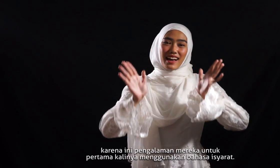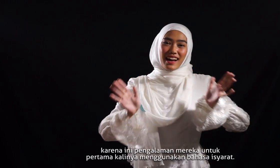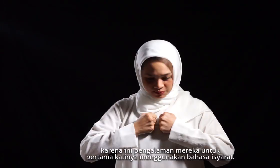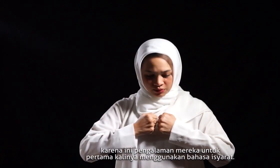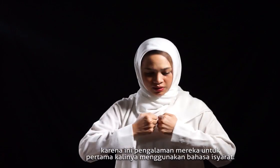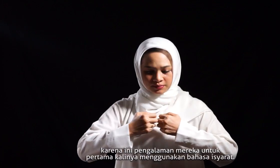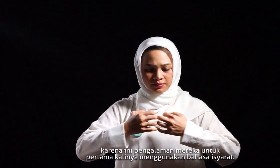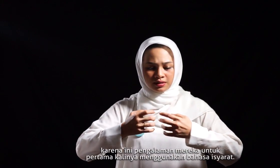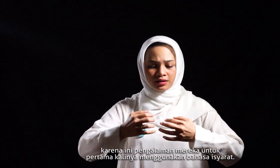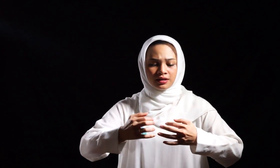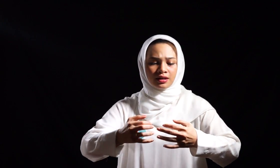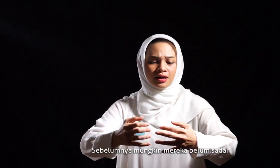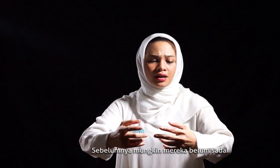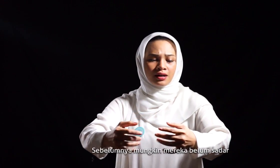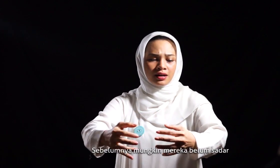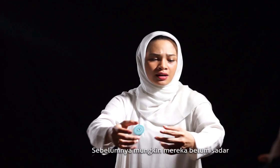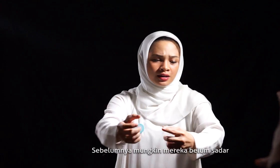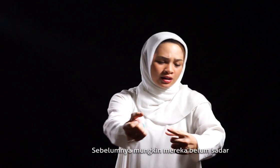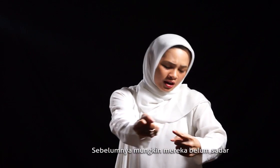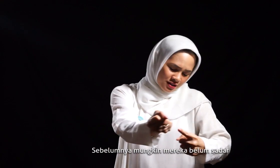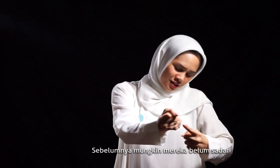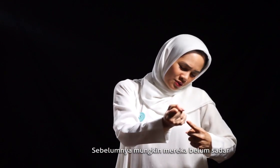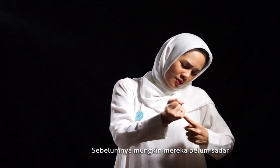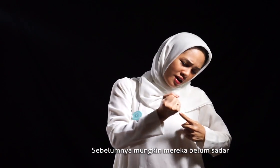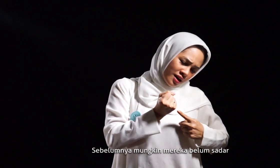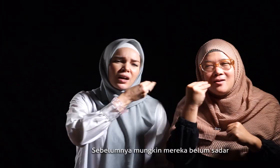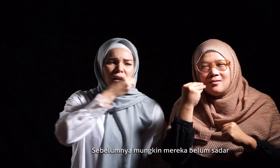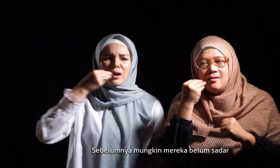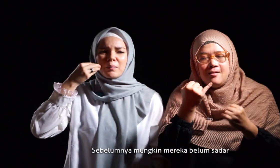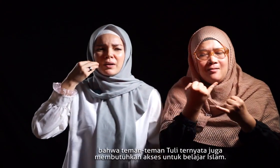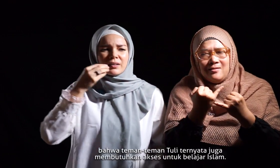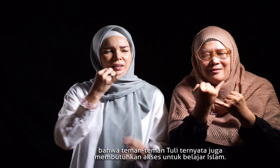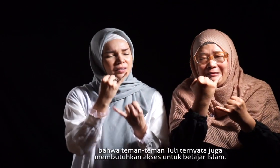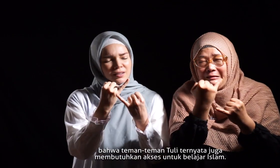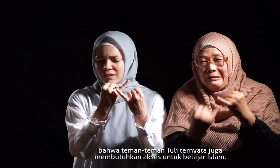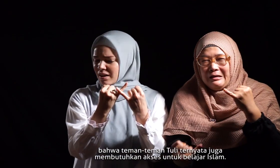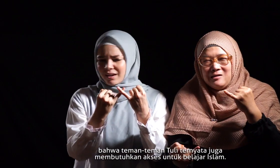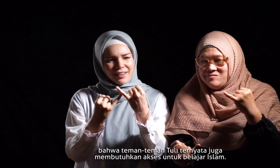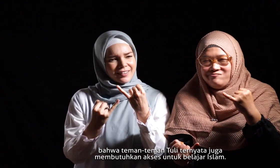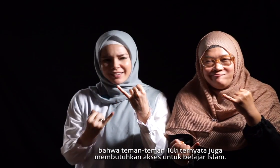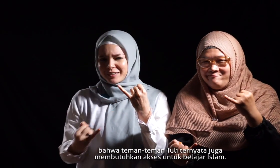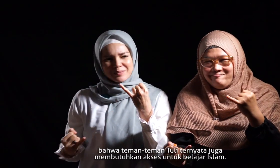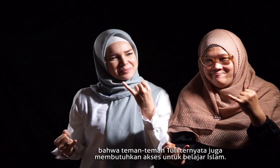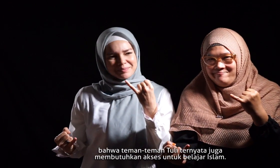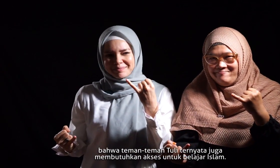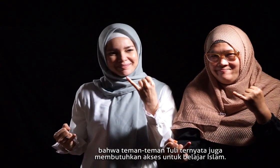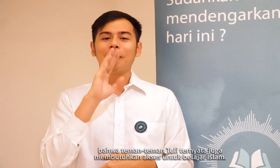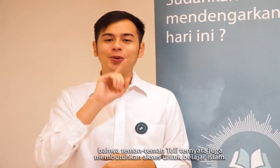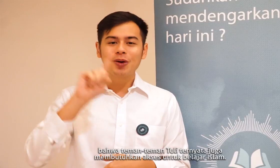bahasa isyarat. Sebelumnya, mungkin mereka belum sadar bahwa teman-teman tuli ternyata juga butuh akses untuk belajar